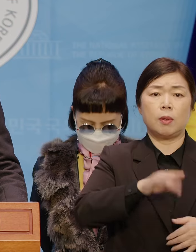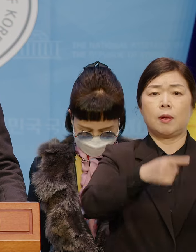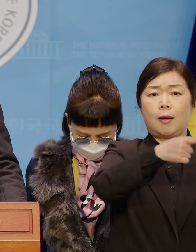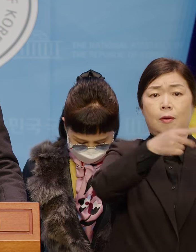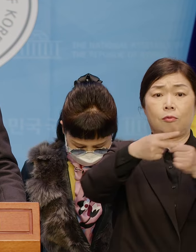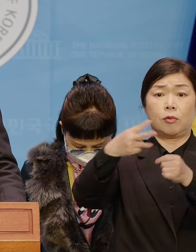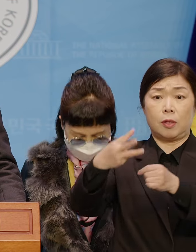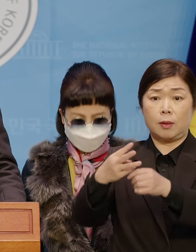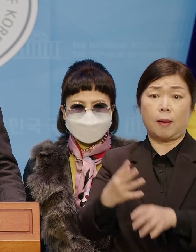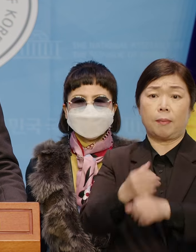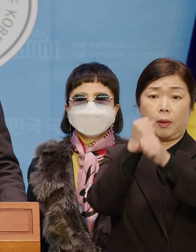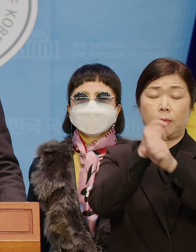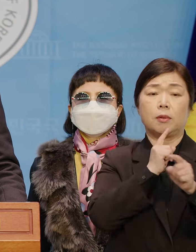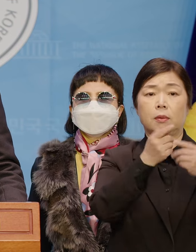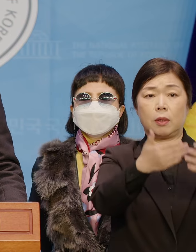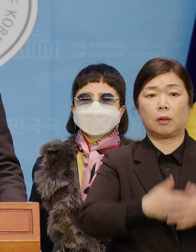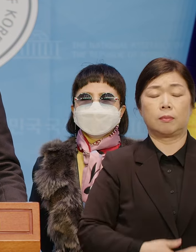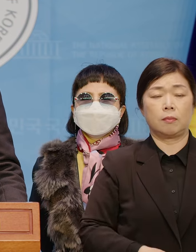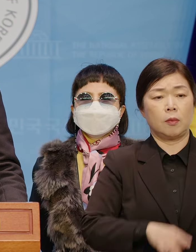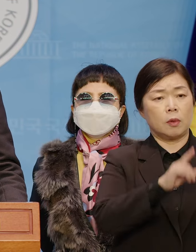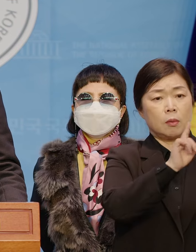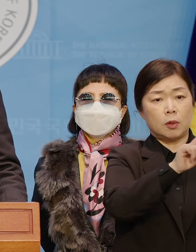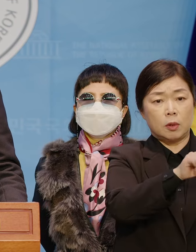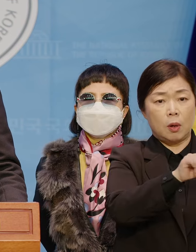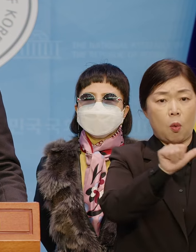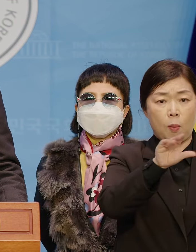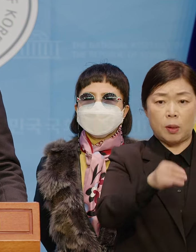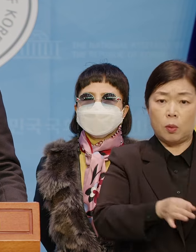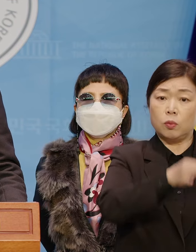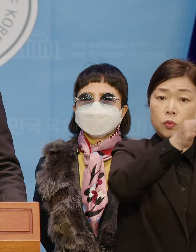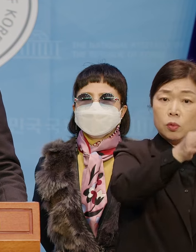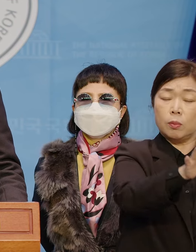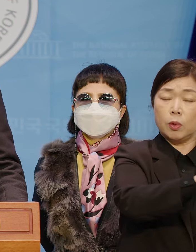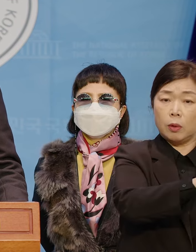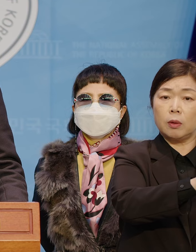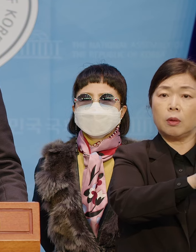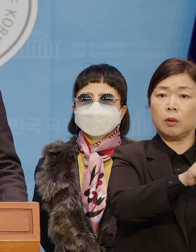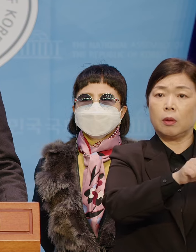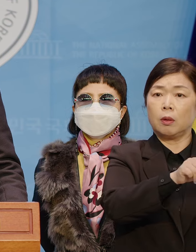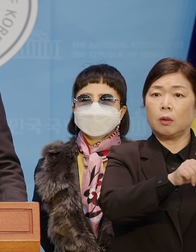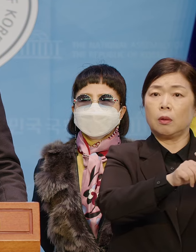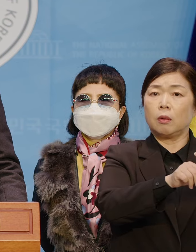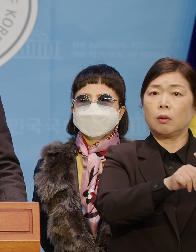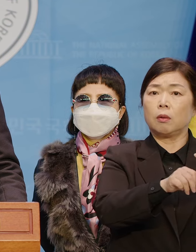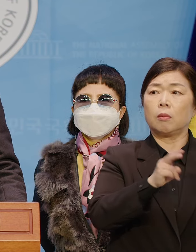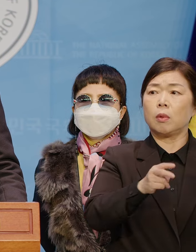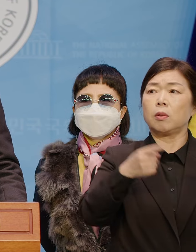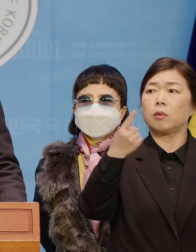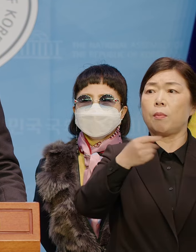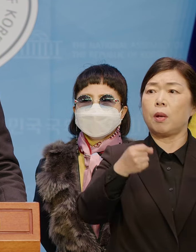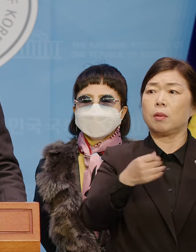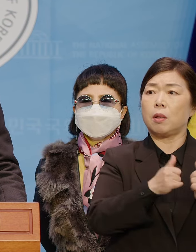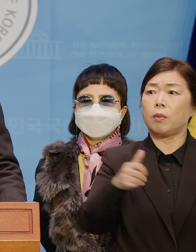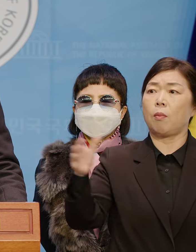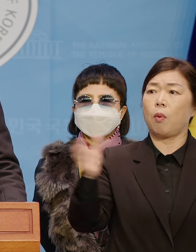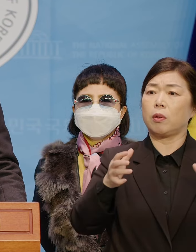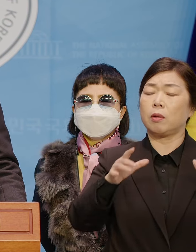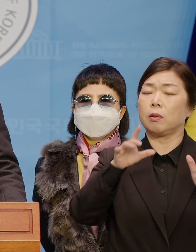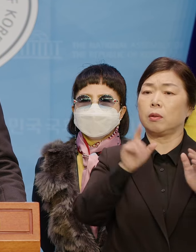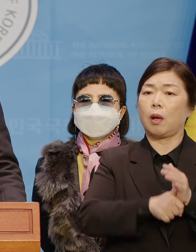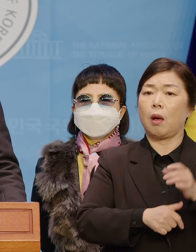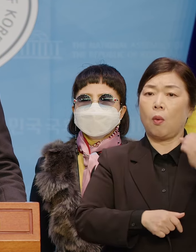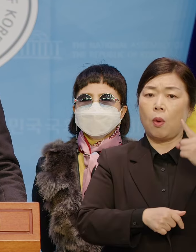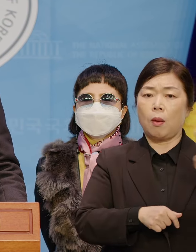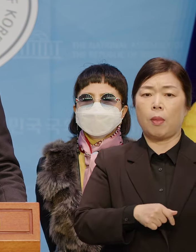되는데요 첫 번째 한 5만 원 정도를 내면 그 어한 천만 명이 됐을 때